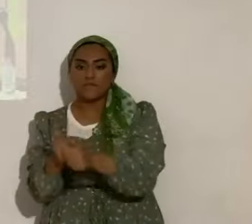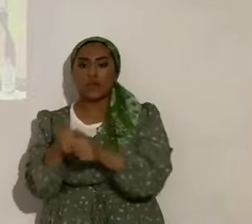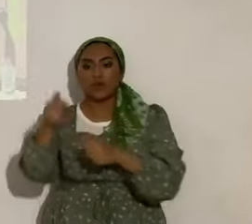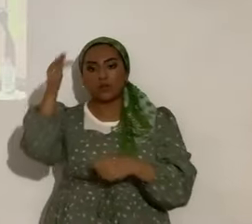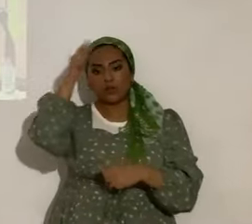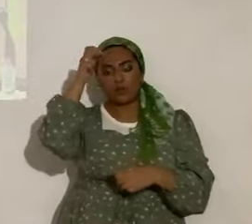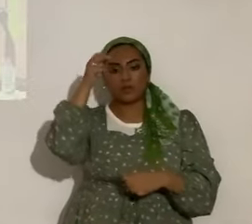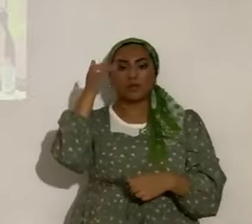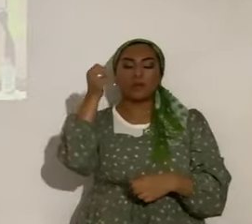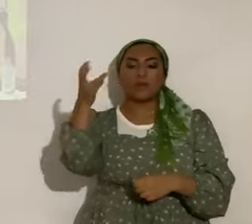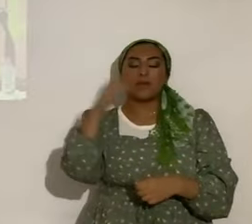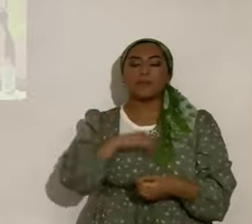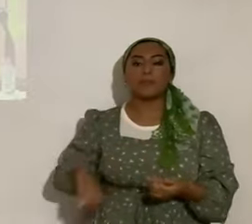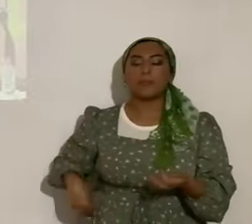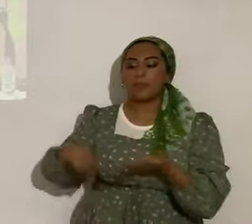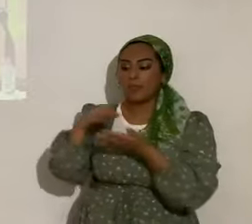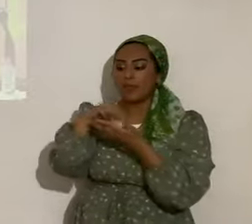Yahshua Mashiach lo reprenda.